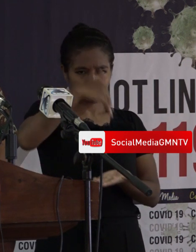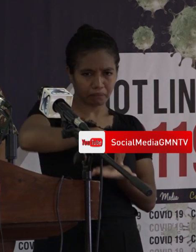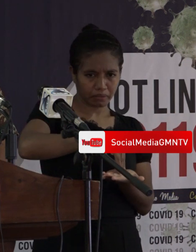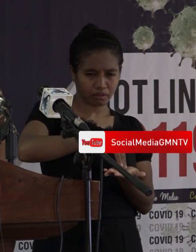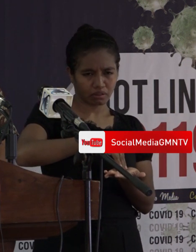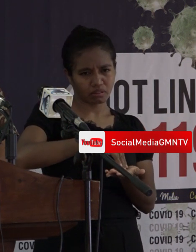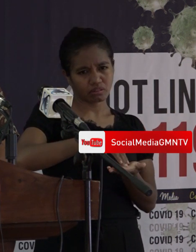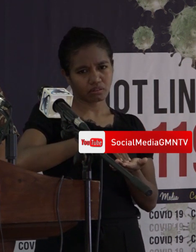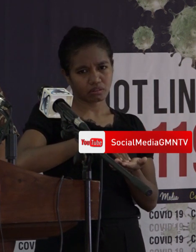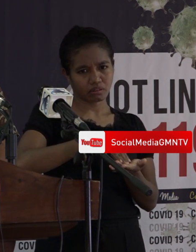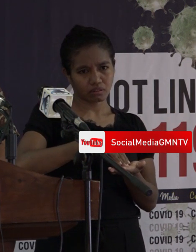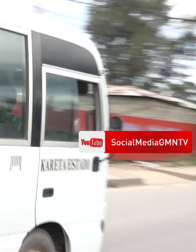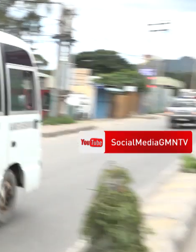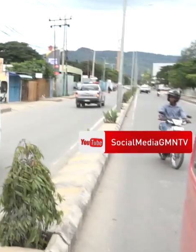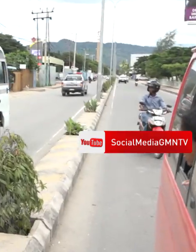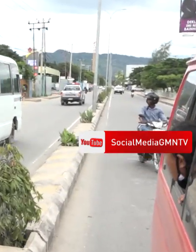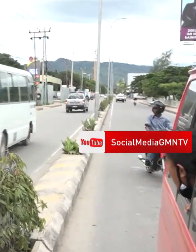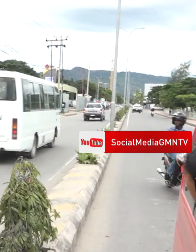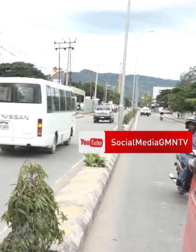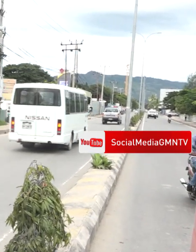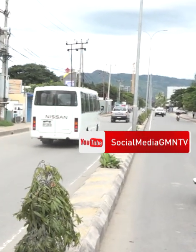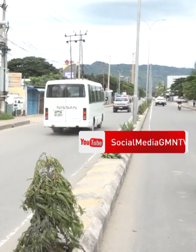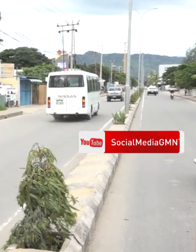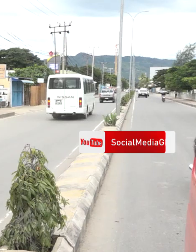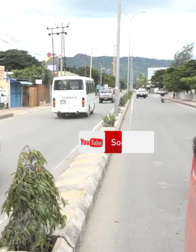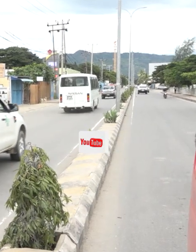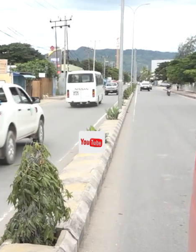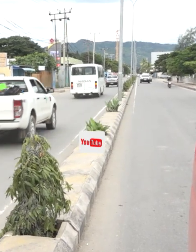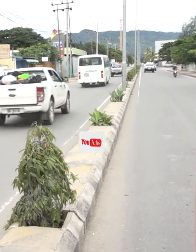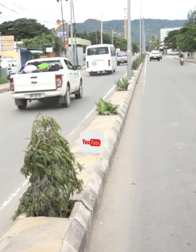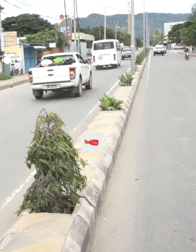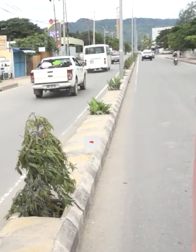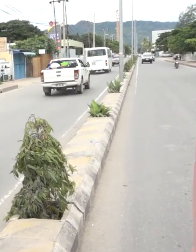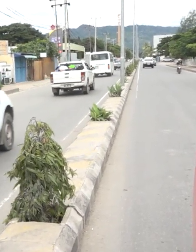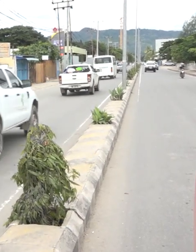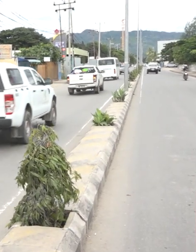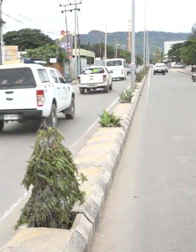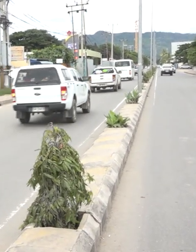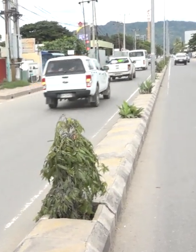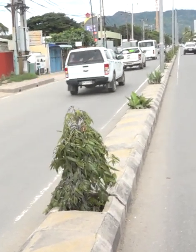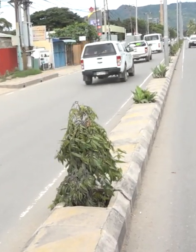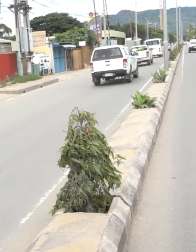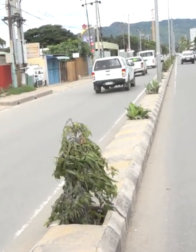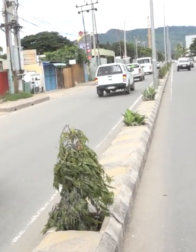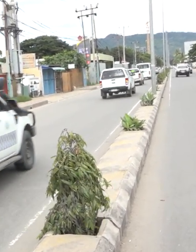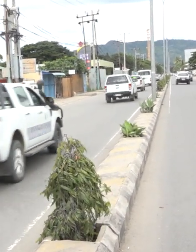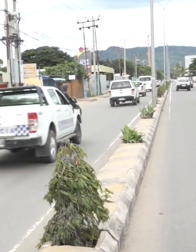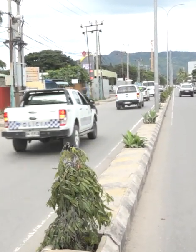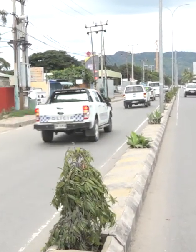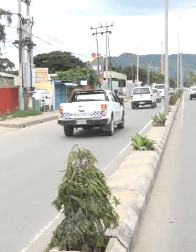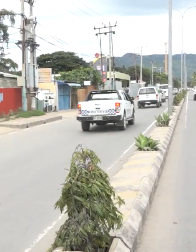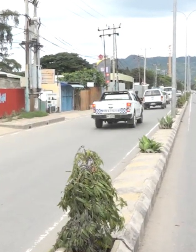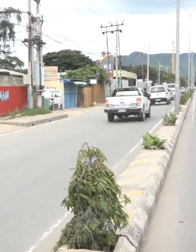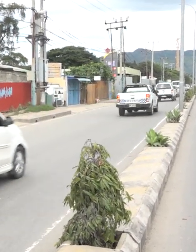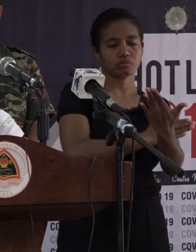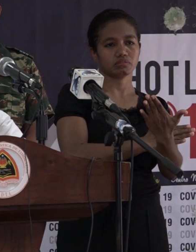nebe Tama Hatudu Katak, Timor-Leste, se mantém o número positivo na ida, no número negativo